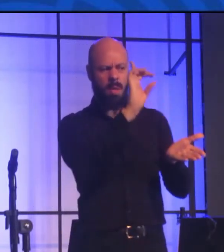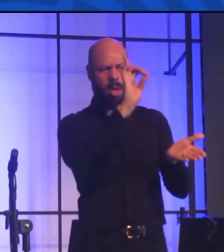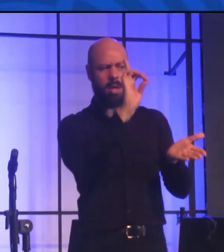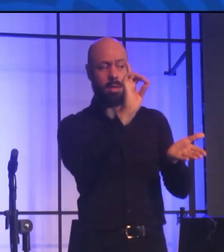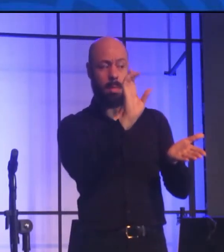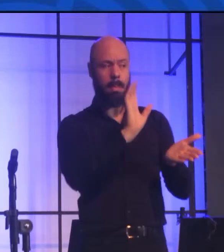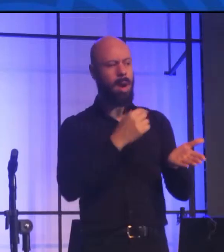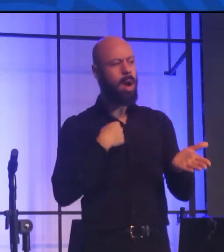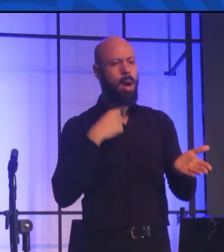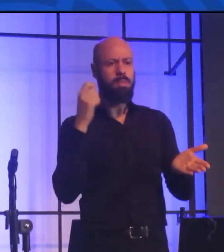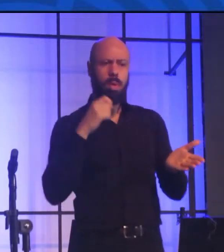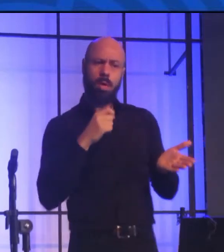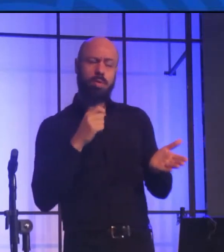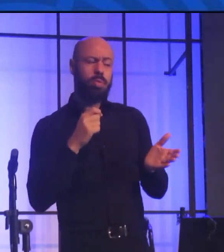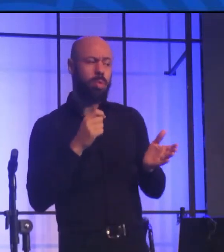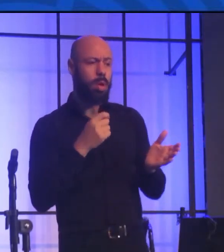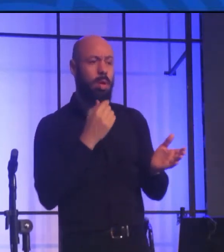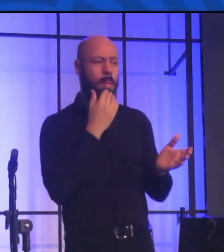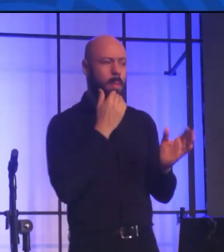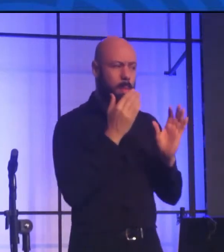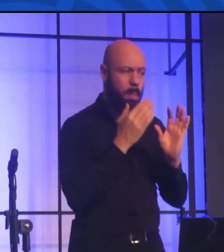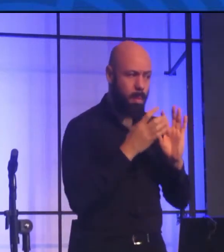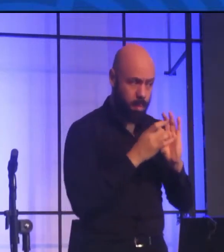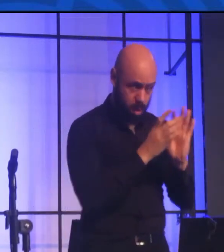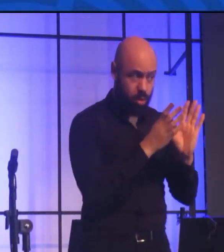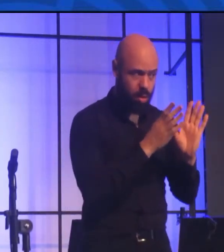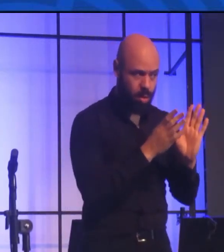vou perguntar.